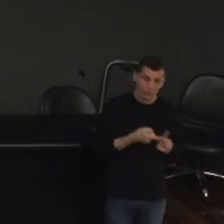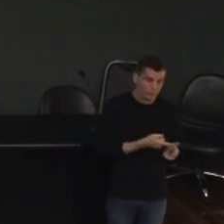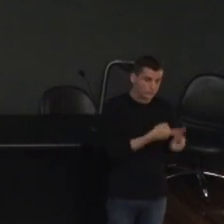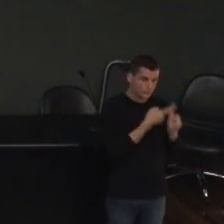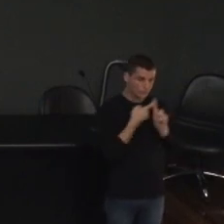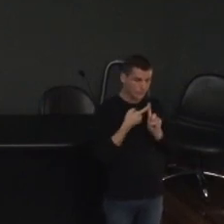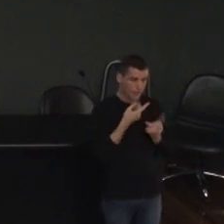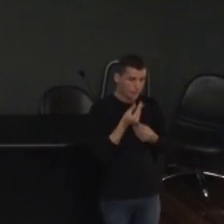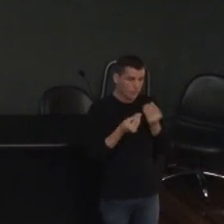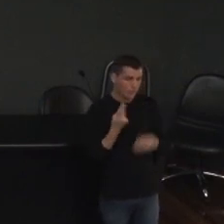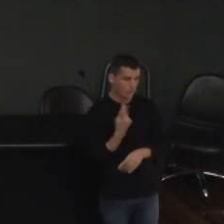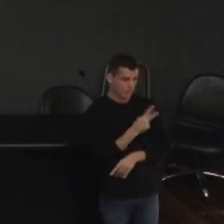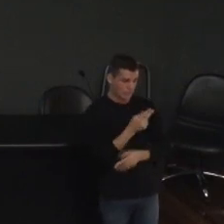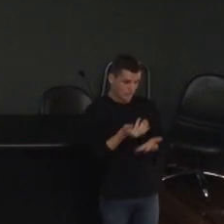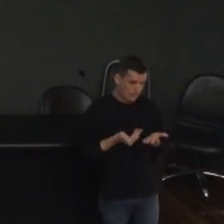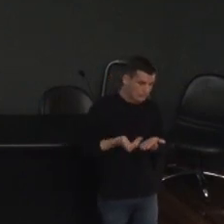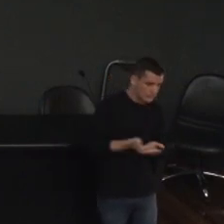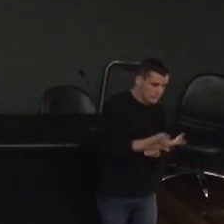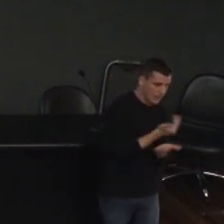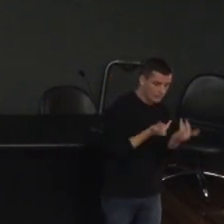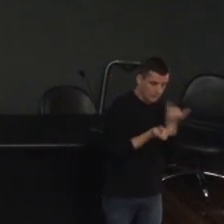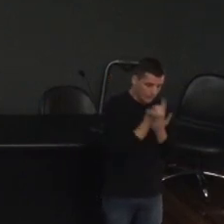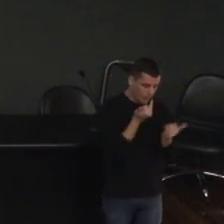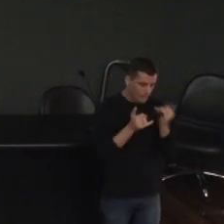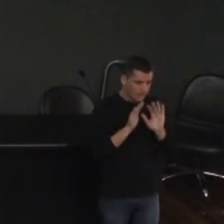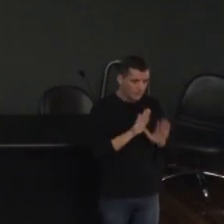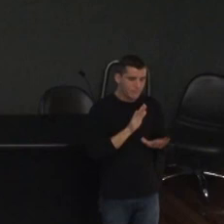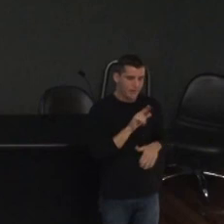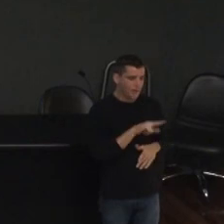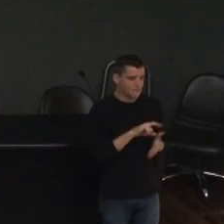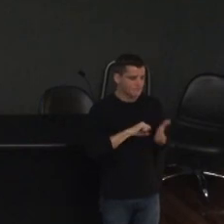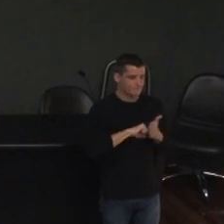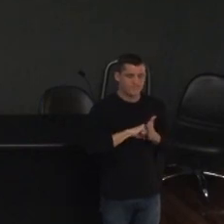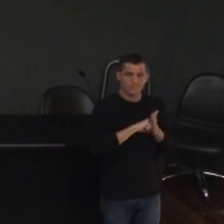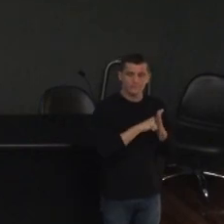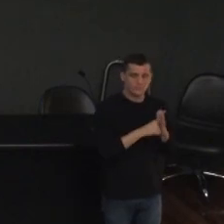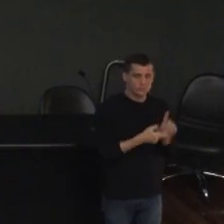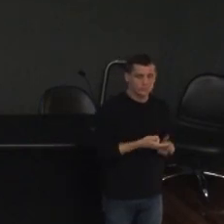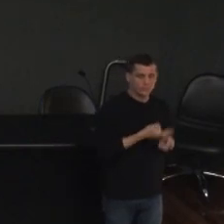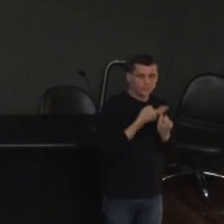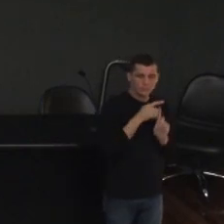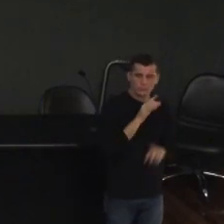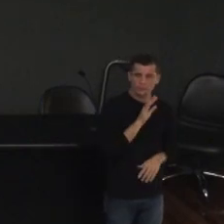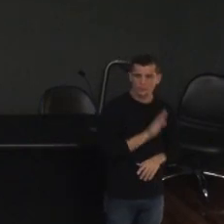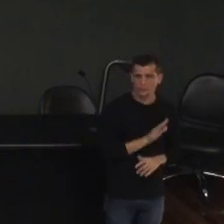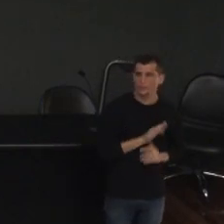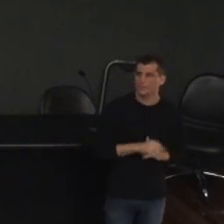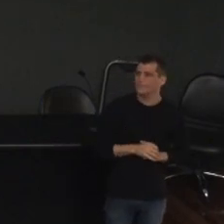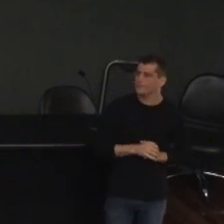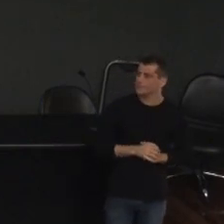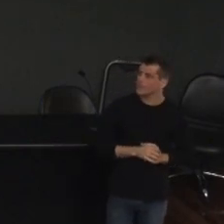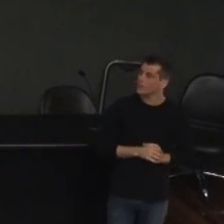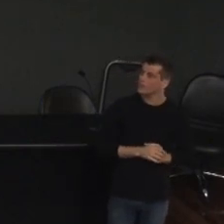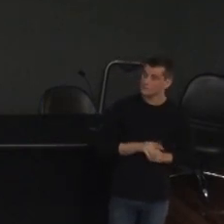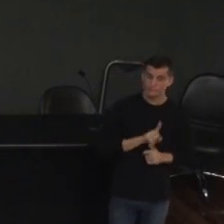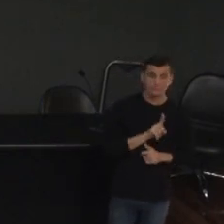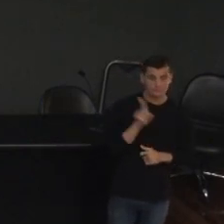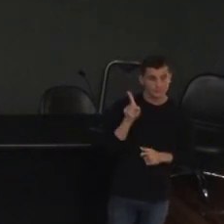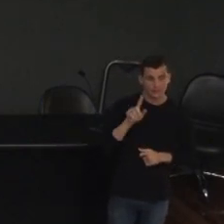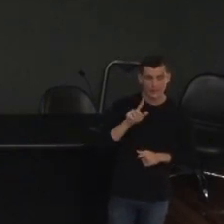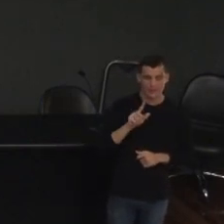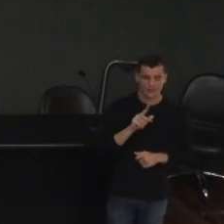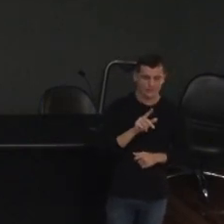relacionadas a esses dados Então são essas as sanções administrativas que podem ser aplicadas pela npd